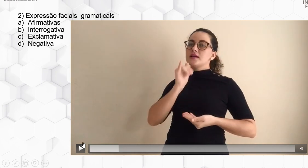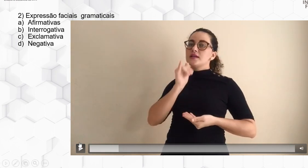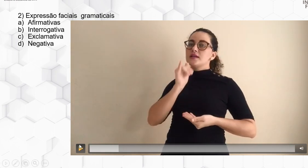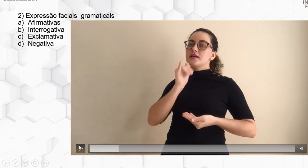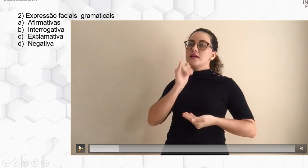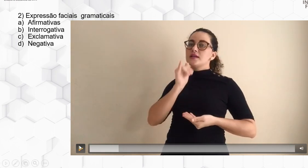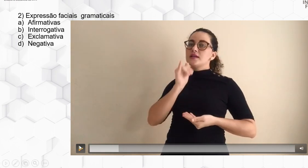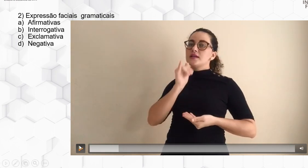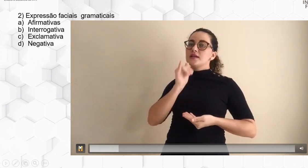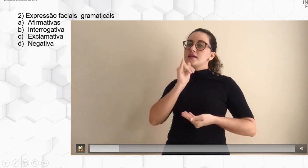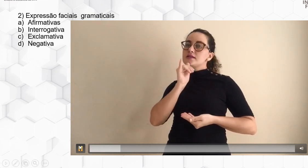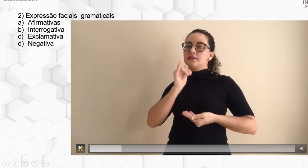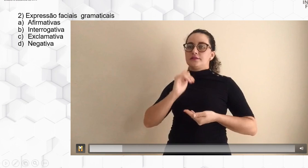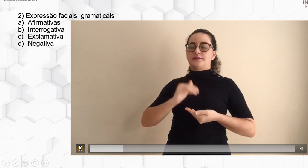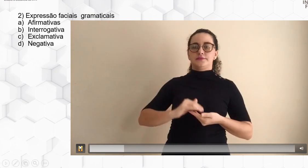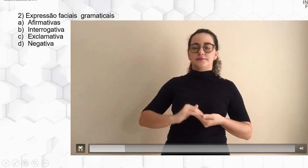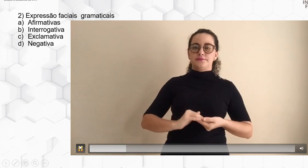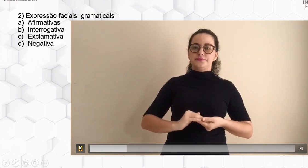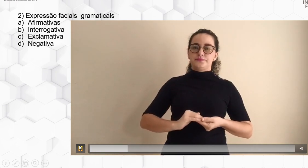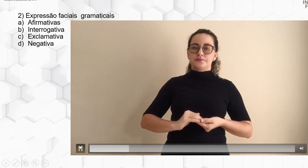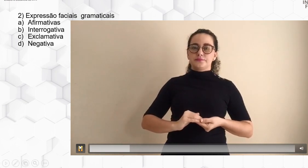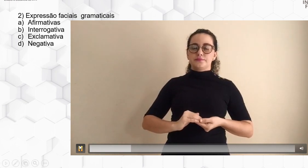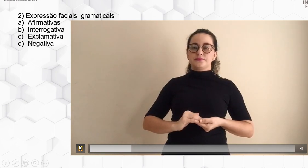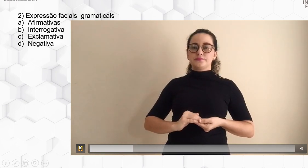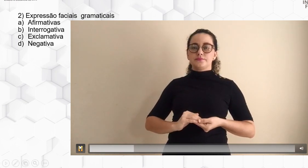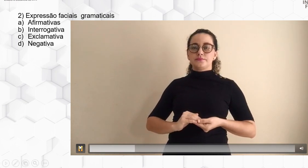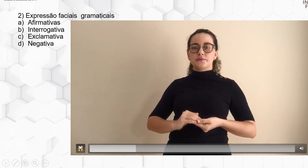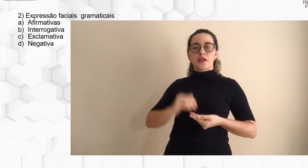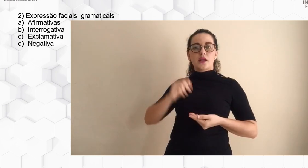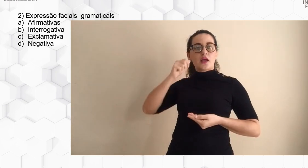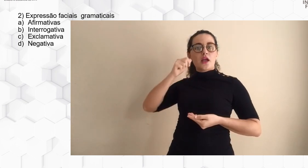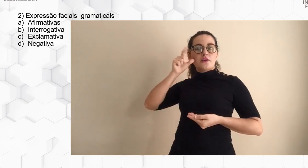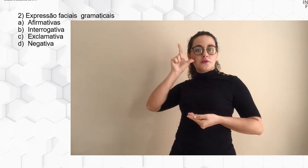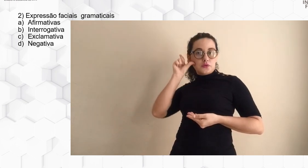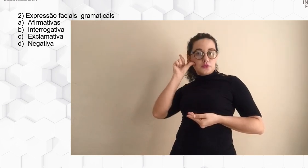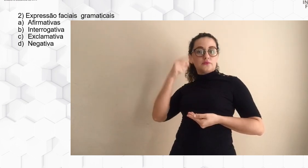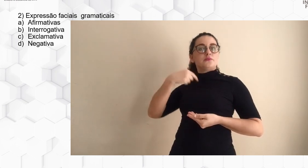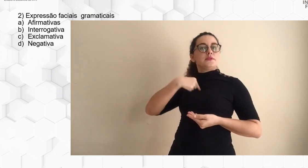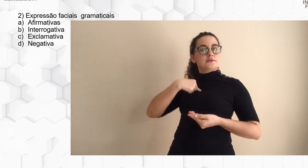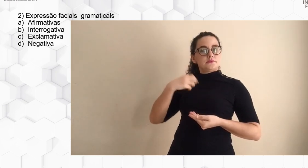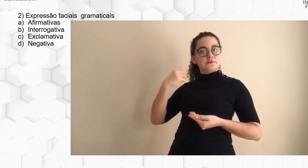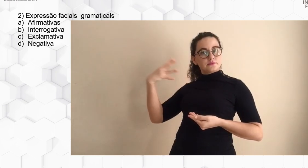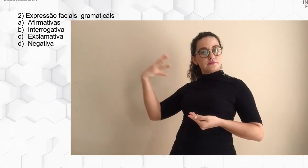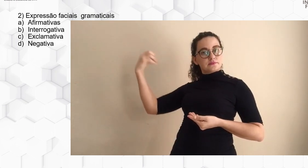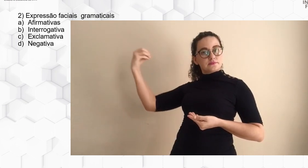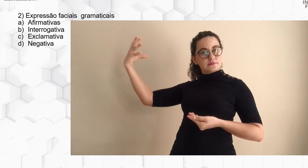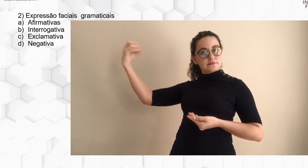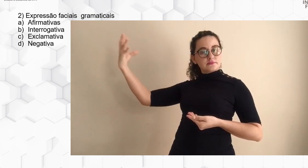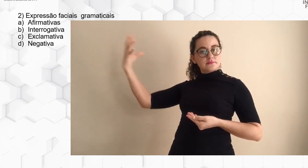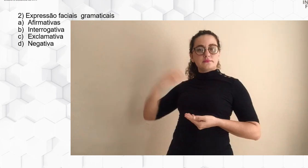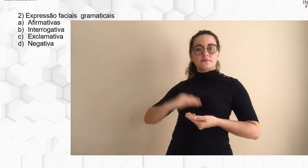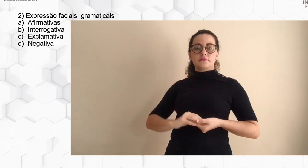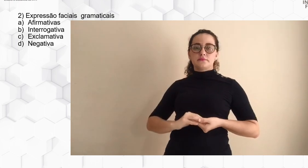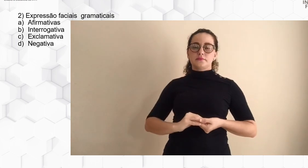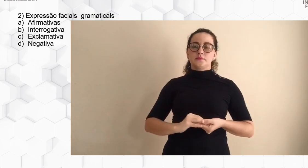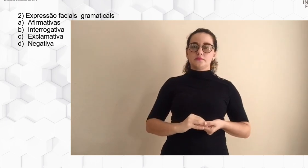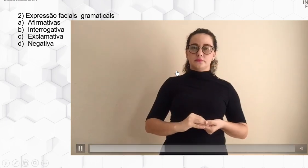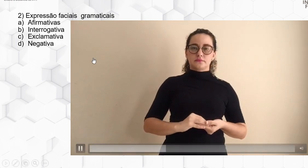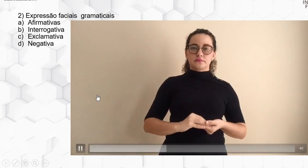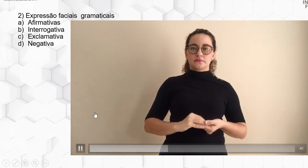sinalizando, vocês observam que a face ela permanece com uma expressão neutra, né? Ontem eu